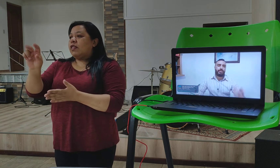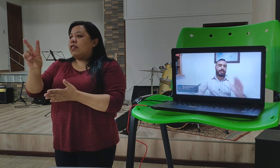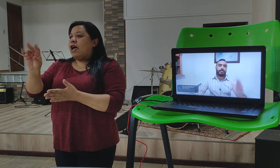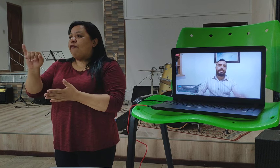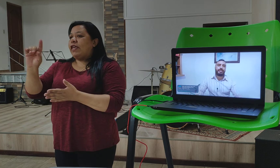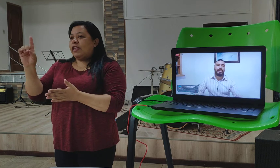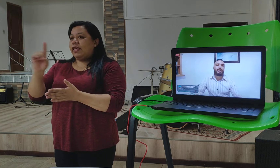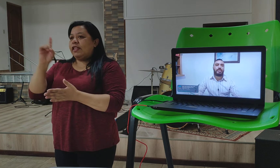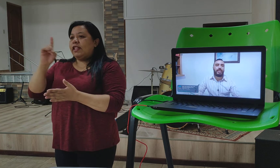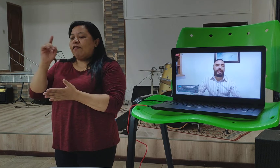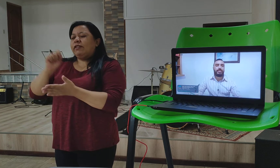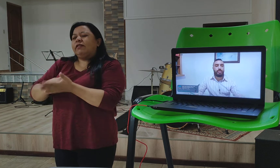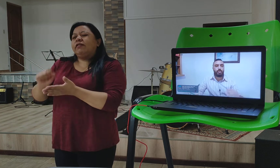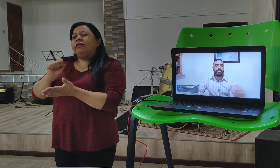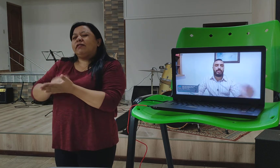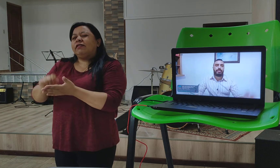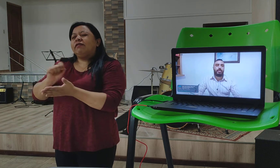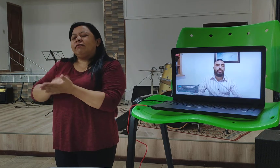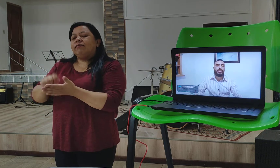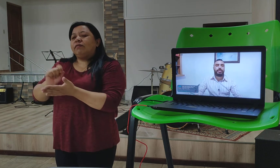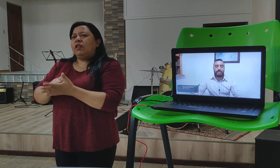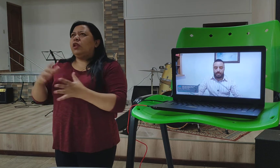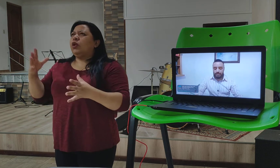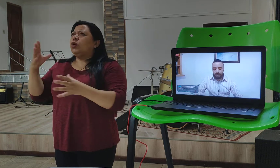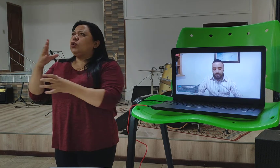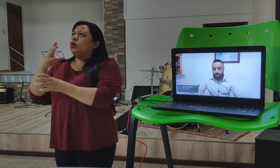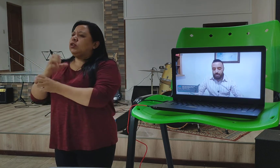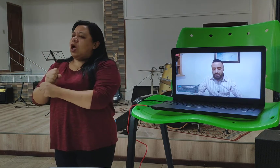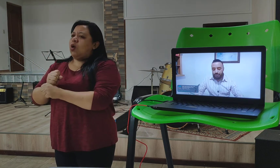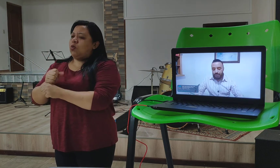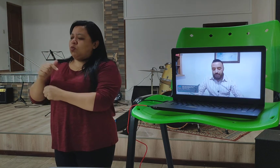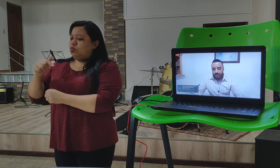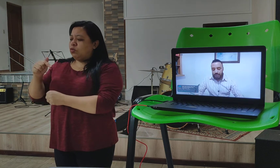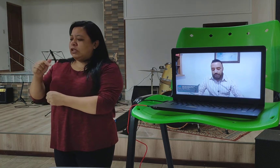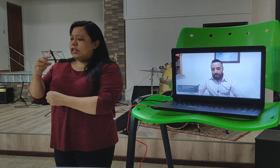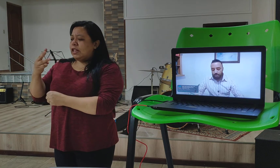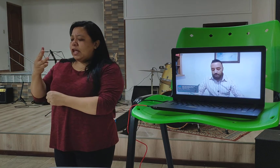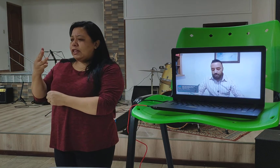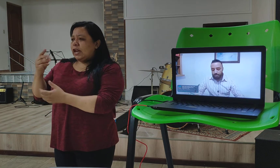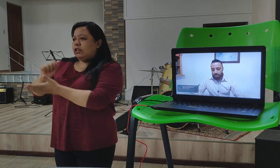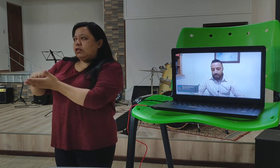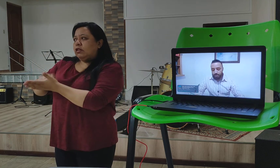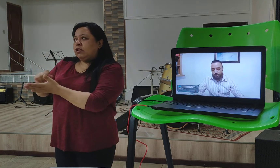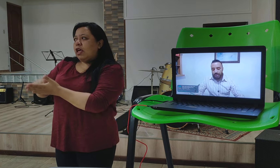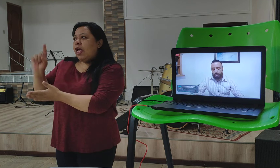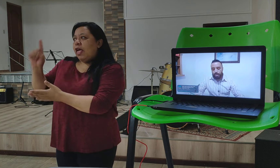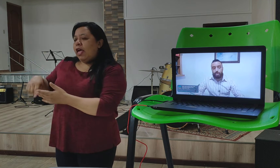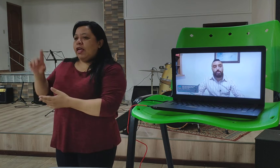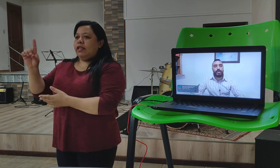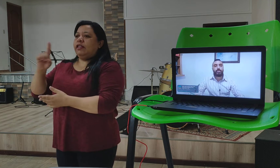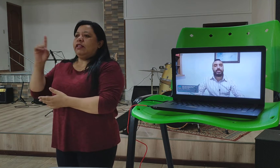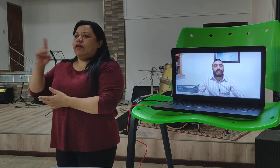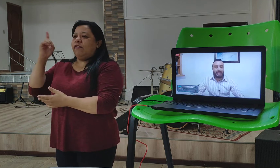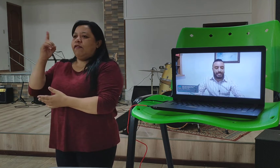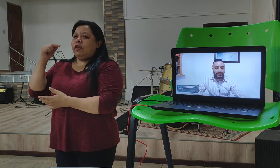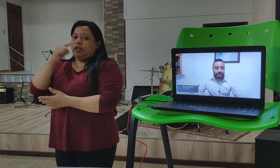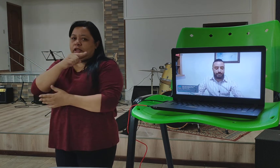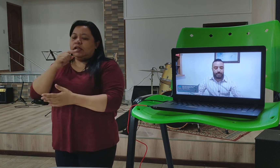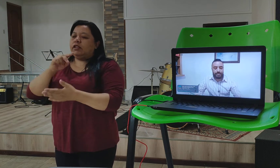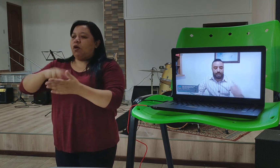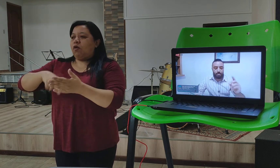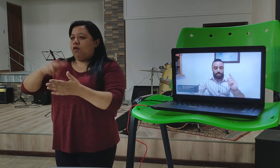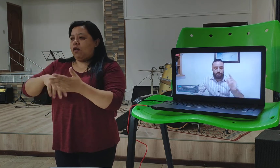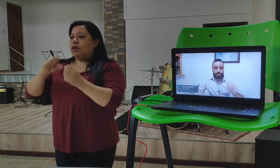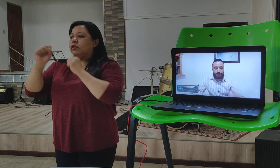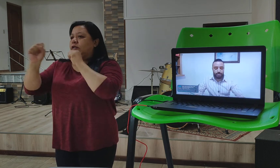São aproximadamente 73 dos 150, são salmos de Davi, e então nós vamos ler o salmo de número